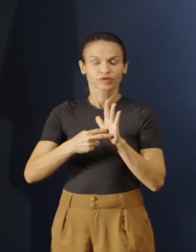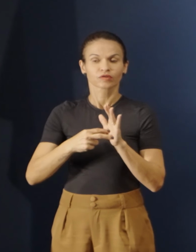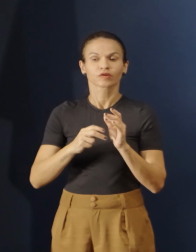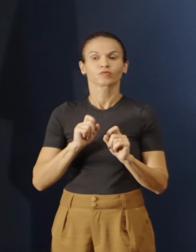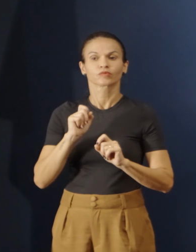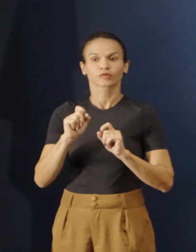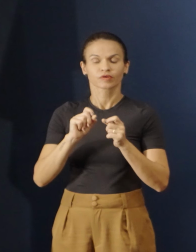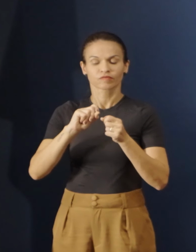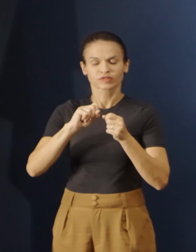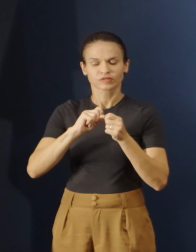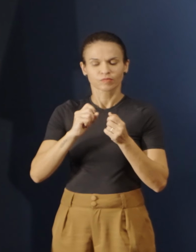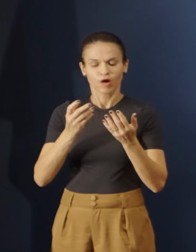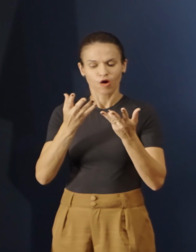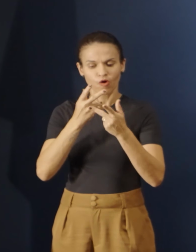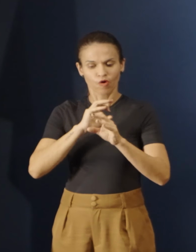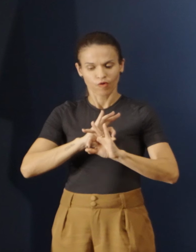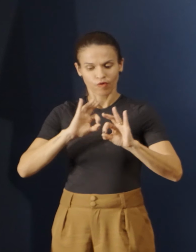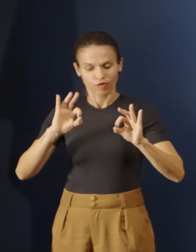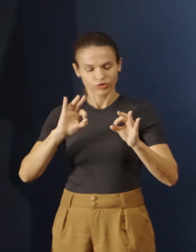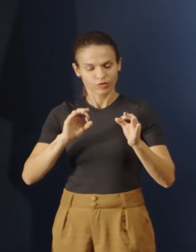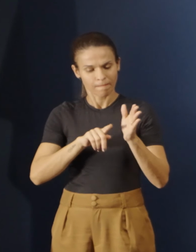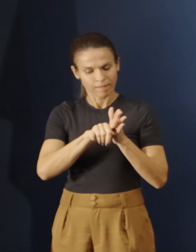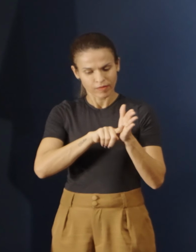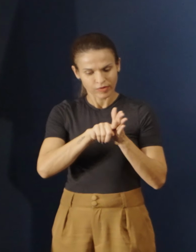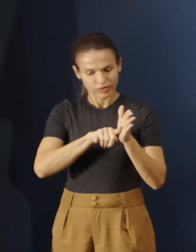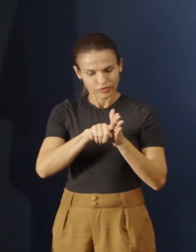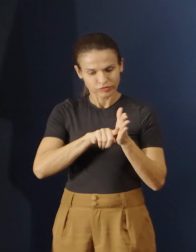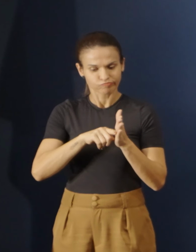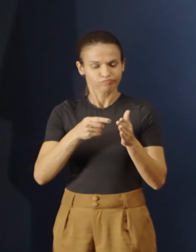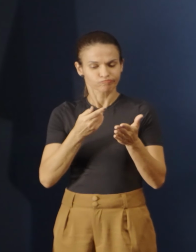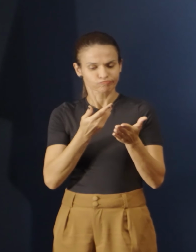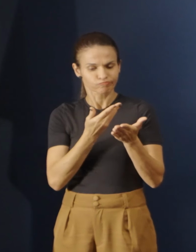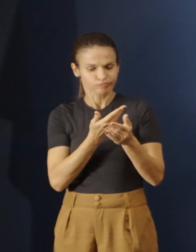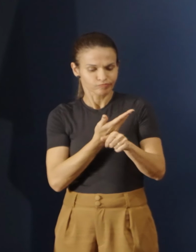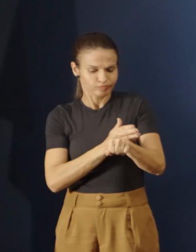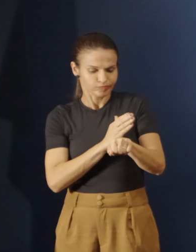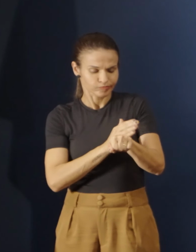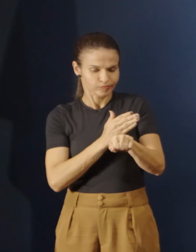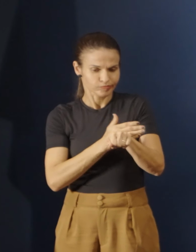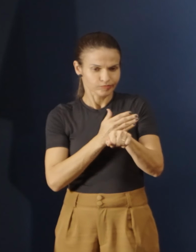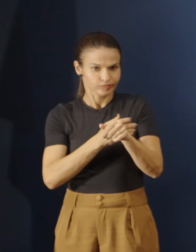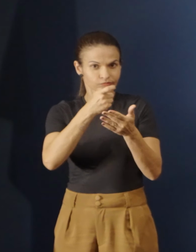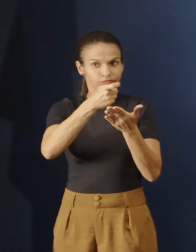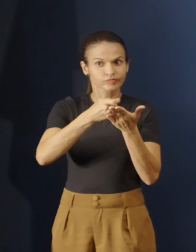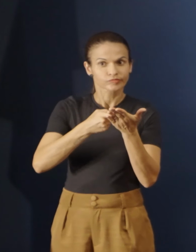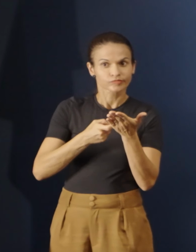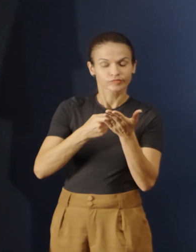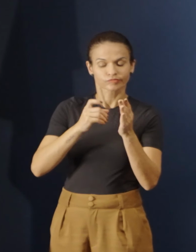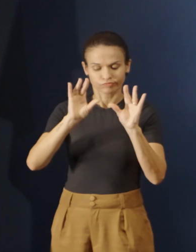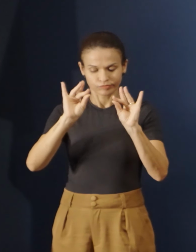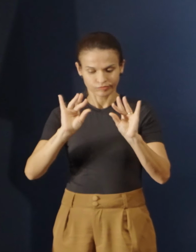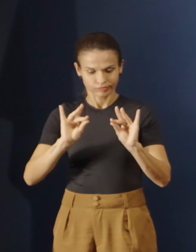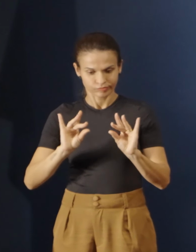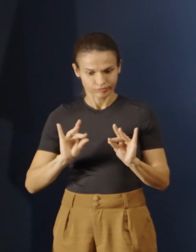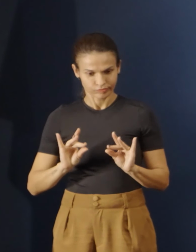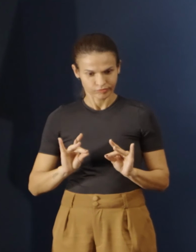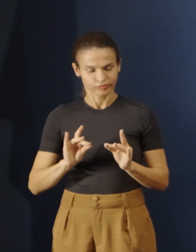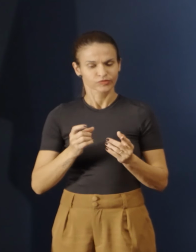uma bela de uma pesquisa para notas de rodapé, ensaios introdutórios, a diferenciação entre nota descritiva e